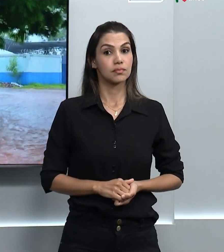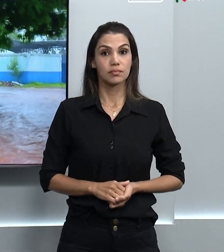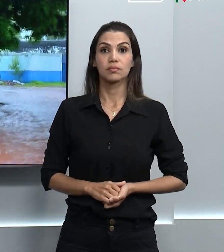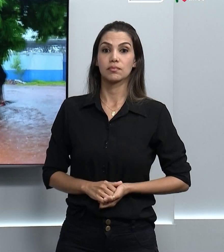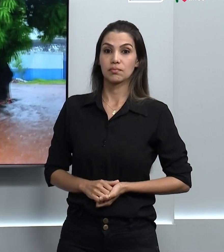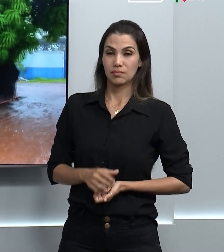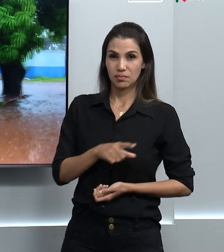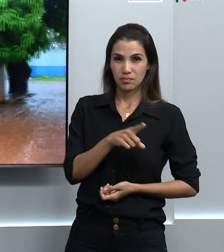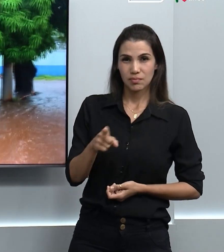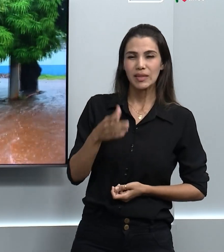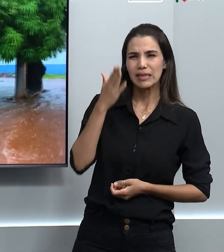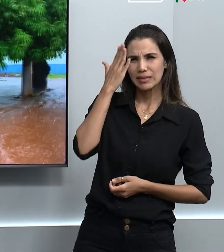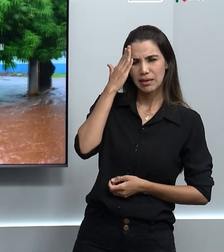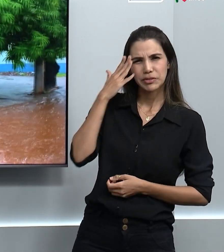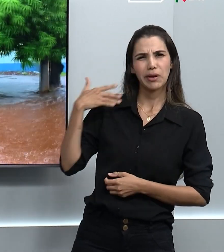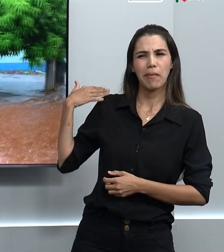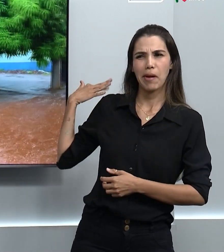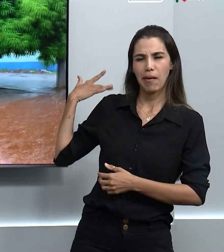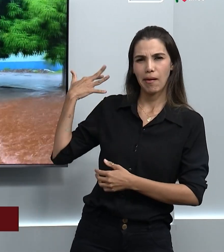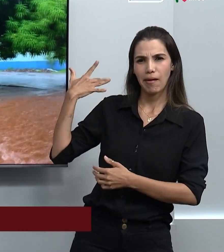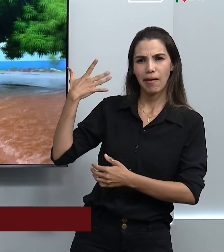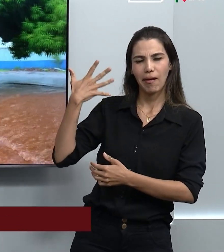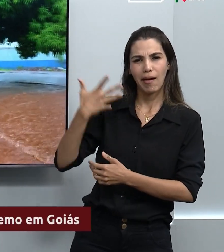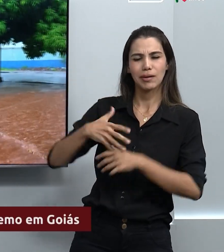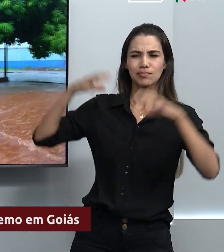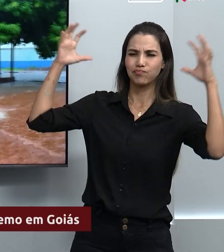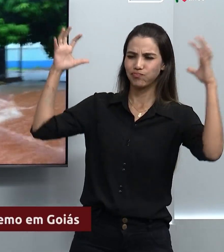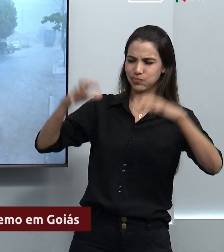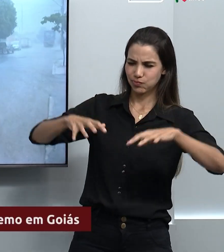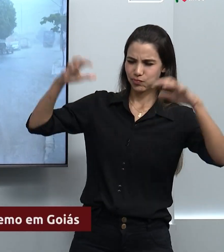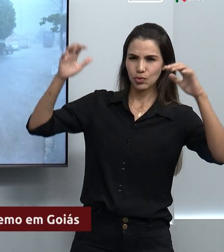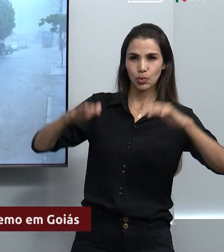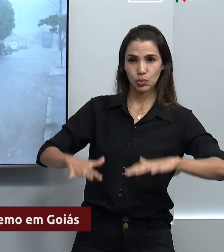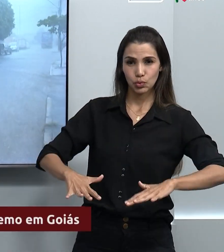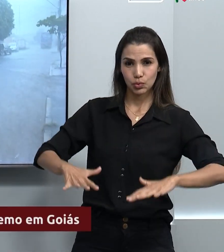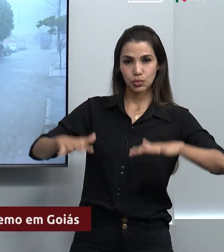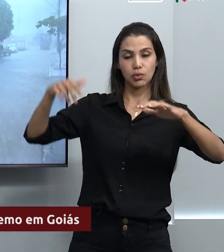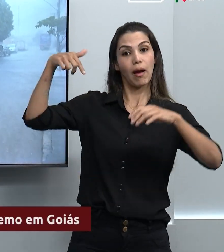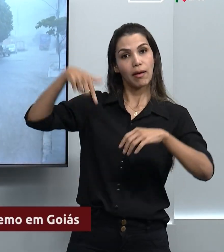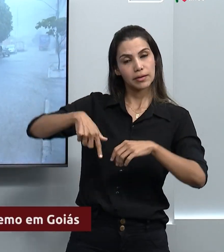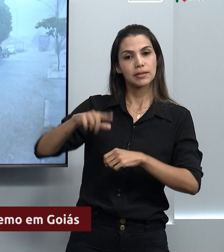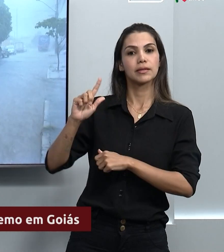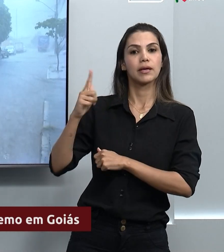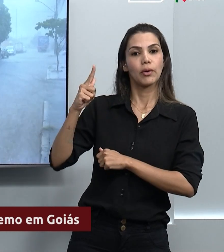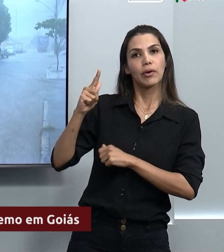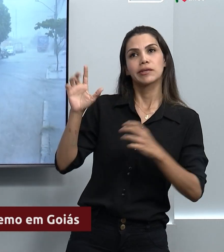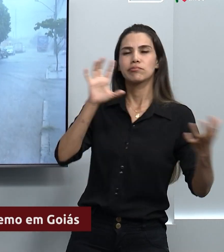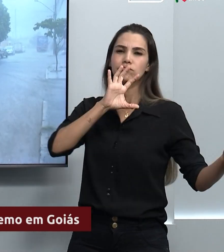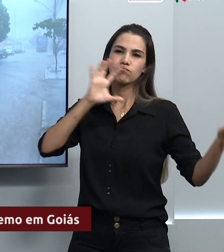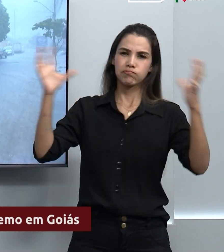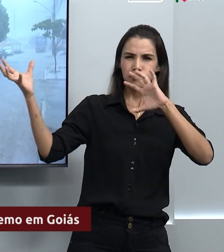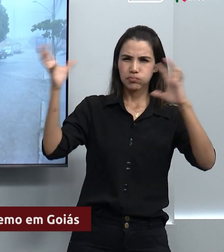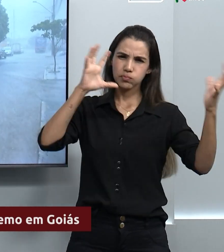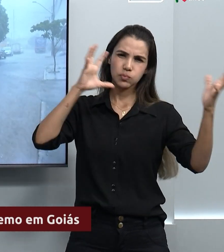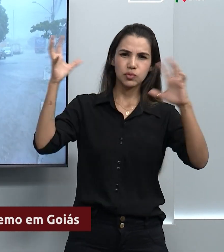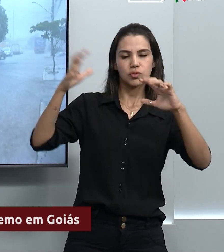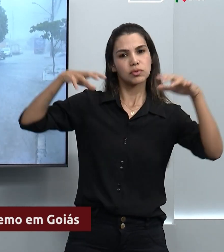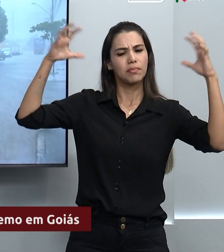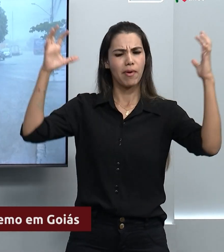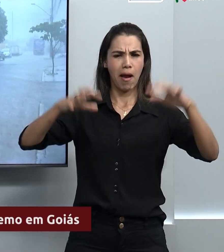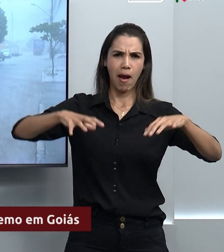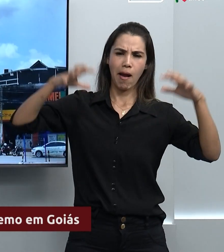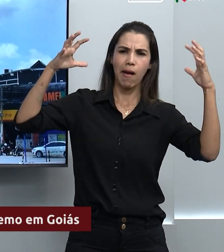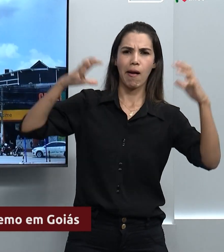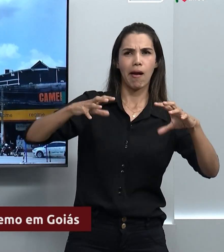conhecido histórico de alagamentos na capital goiana é agravado pelas mudanças do clima. Eventos climáticos extremos são cada vez